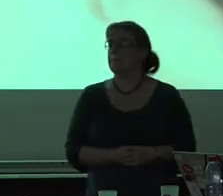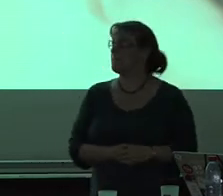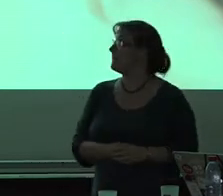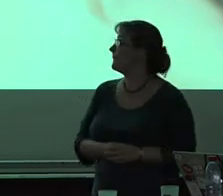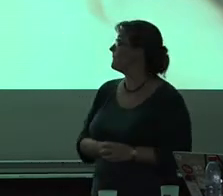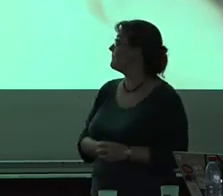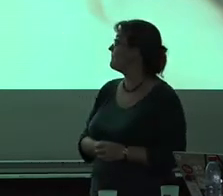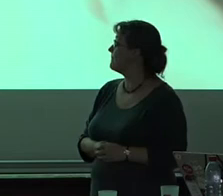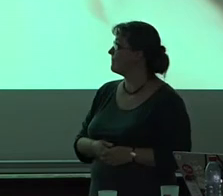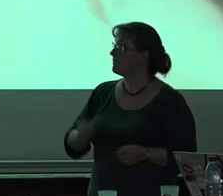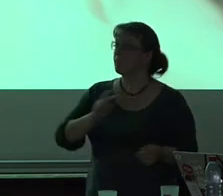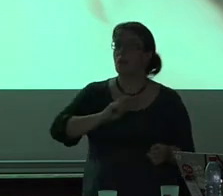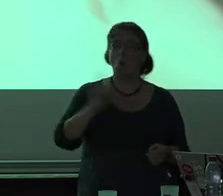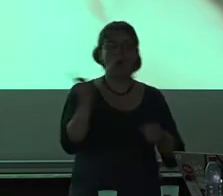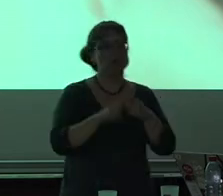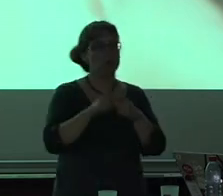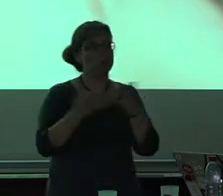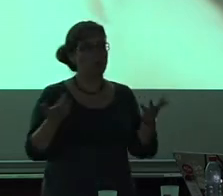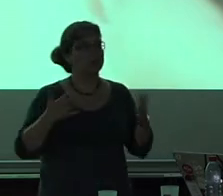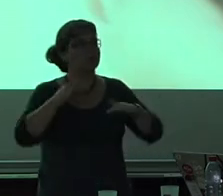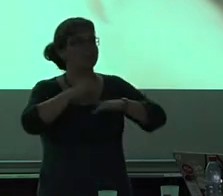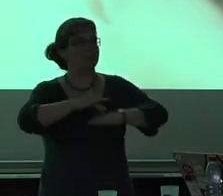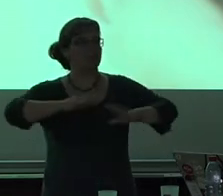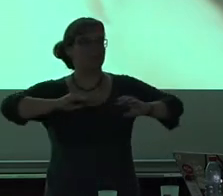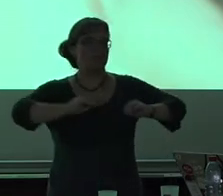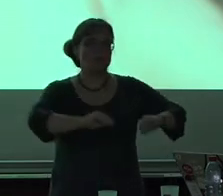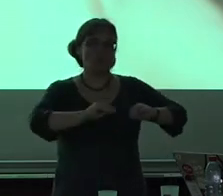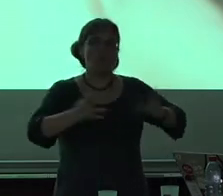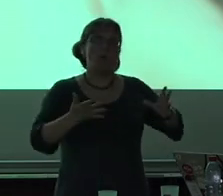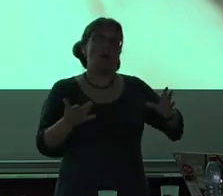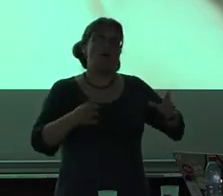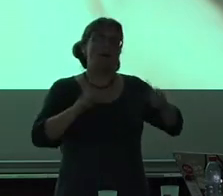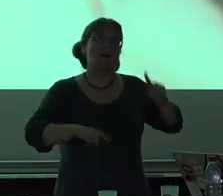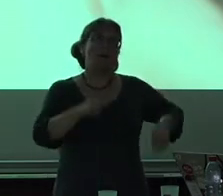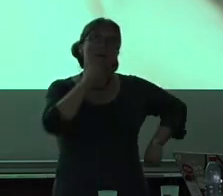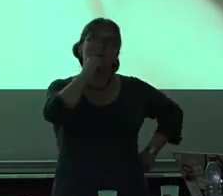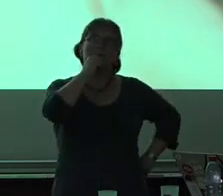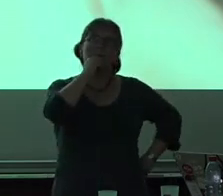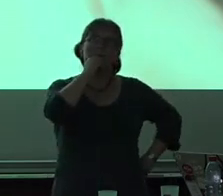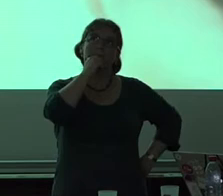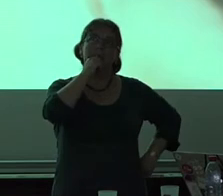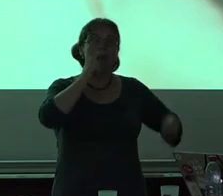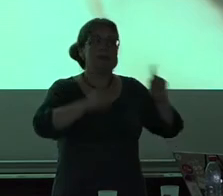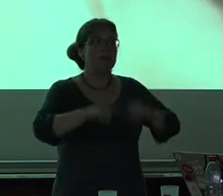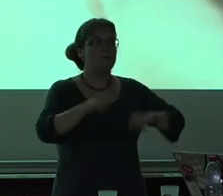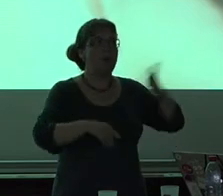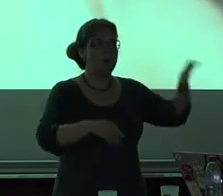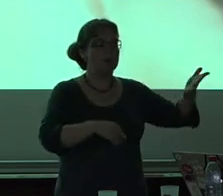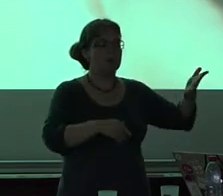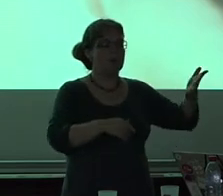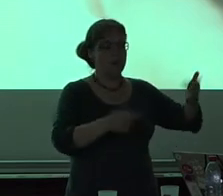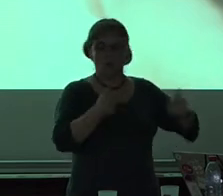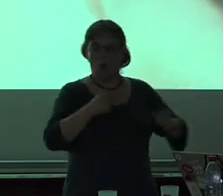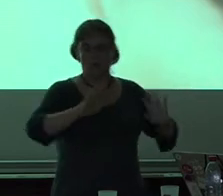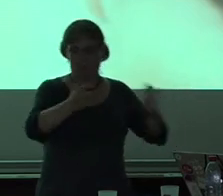Une autre chose dont je me suis rendue compte en faisant les cours, c'est que les personnes ne cherchaient pas forcément le pourquoi du cours. Moi,